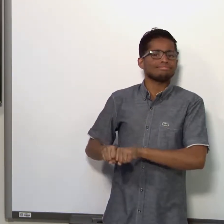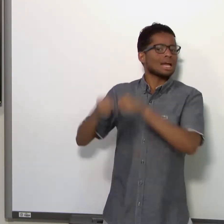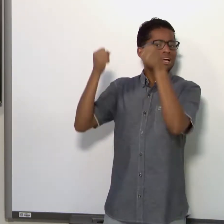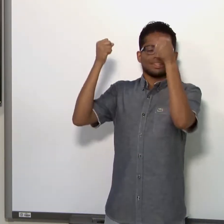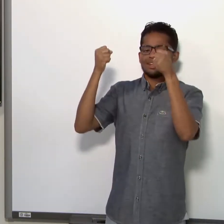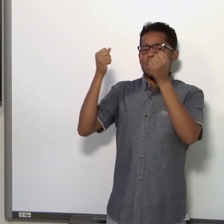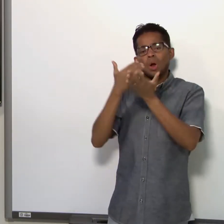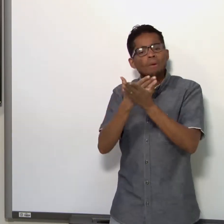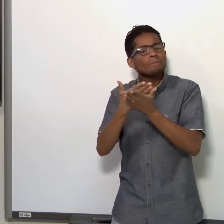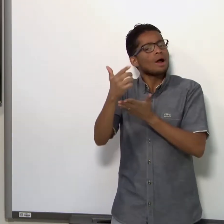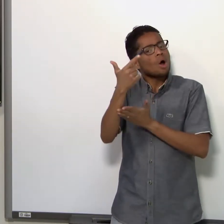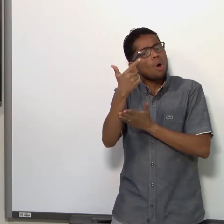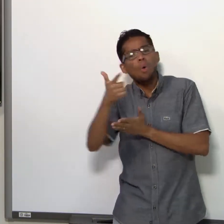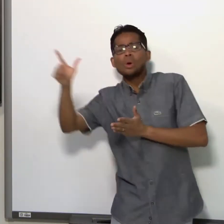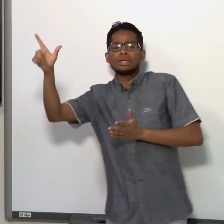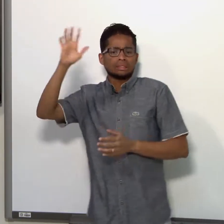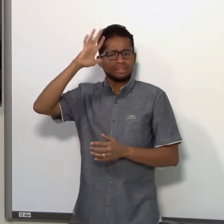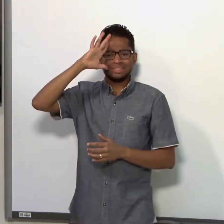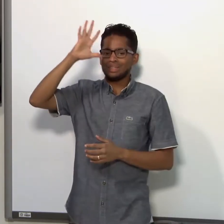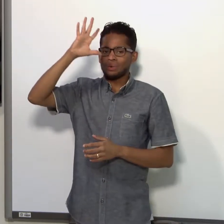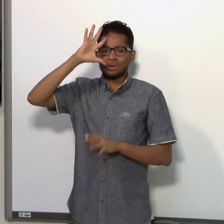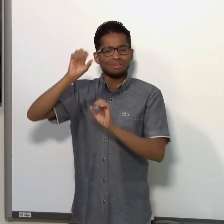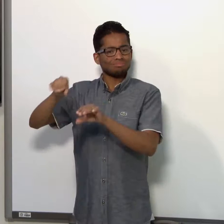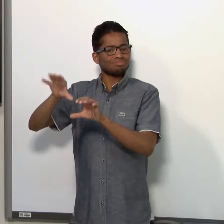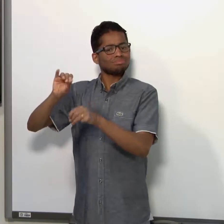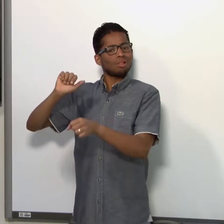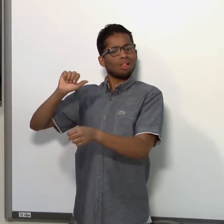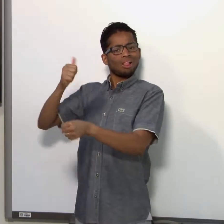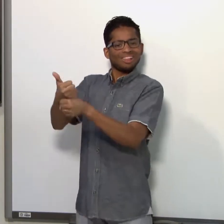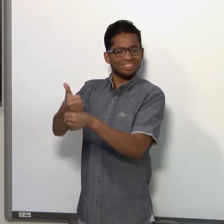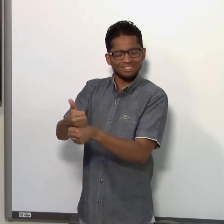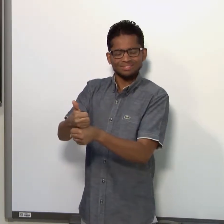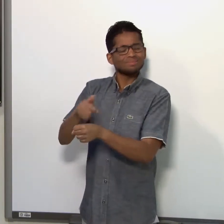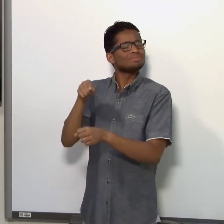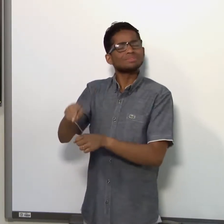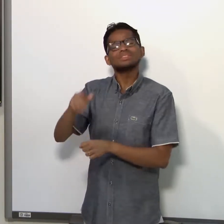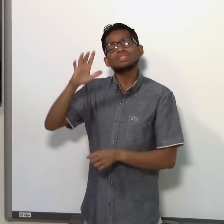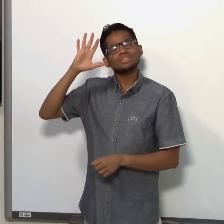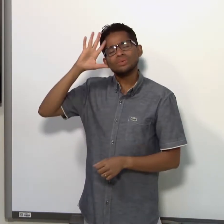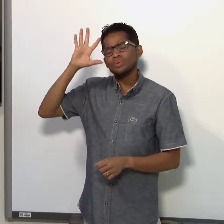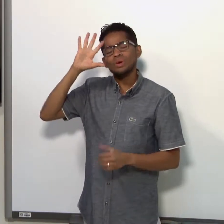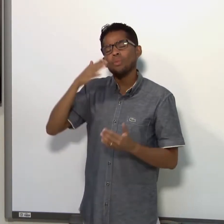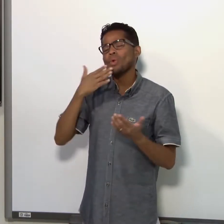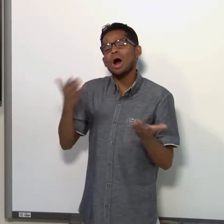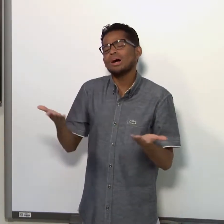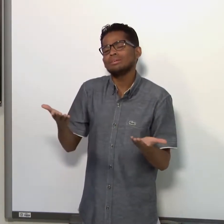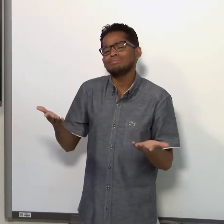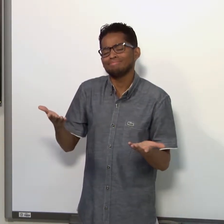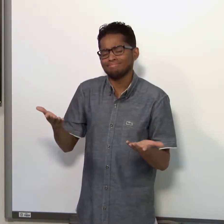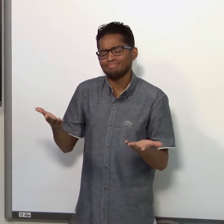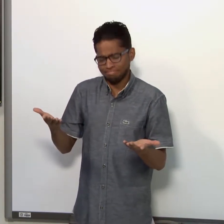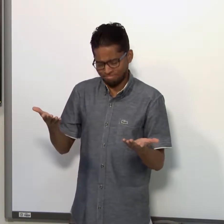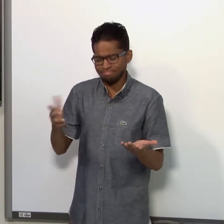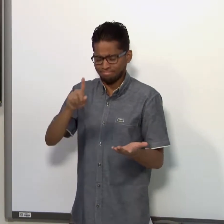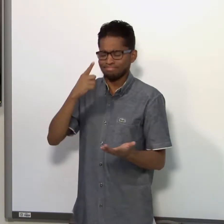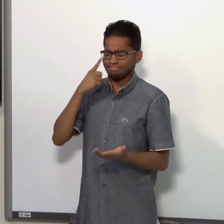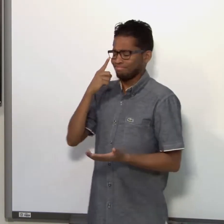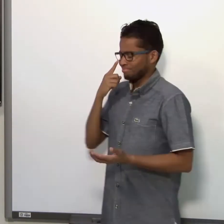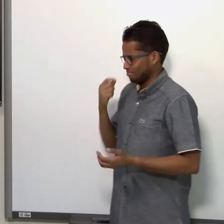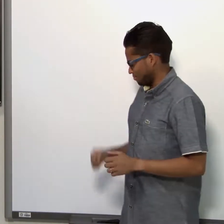desestruturação da teoria tradicional. Então, surgiu outra teoria substitutiva para o ensino dos surdos.